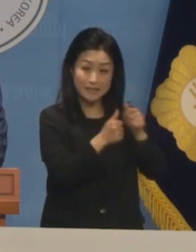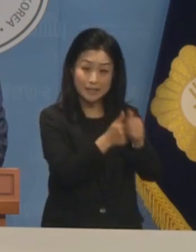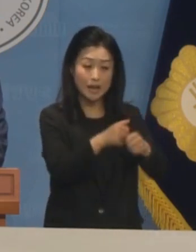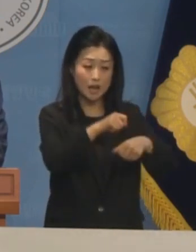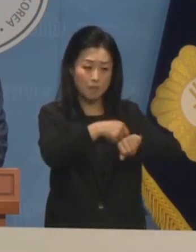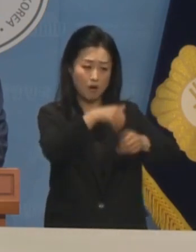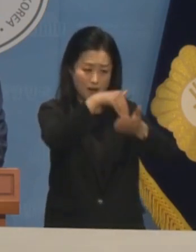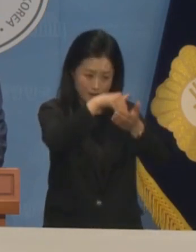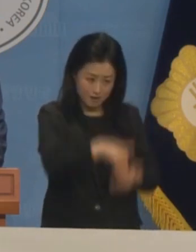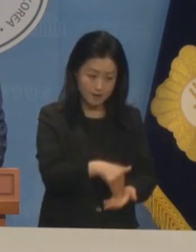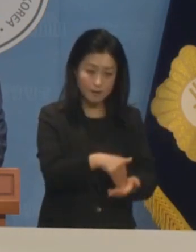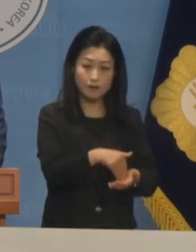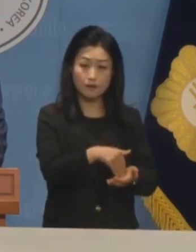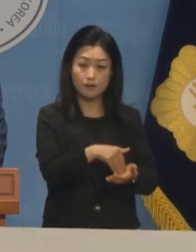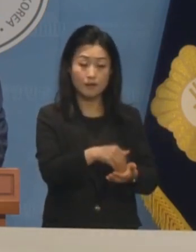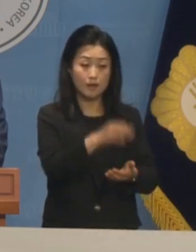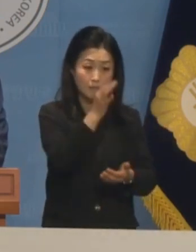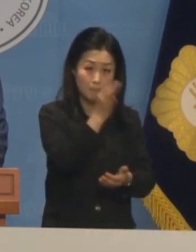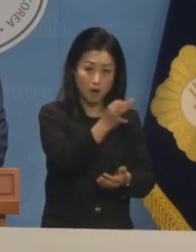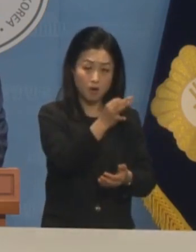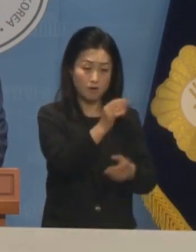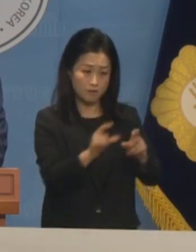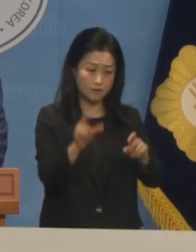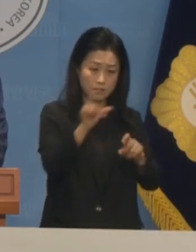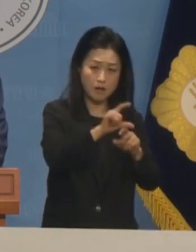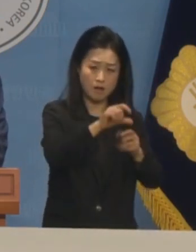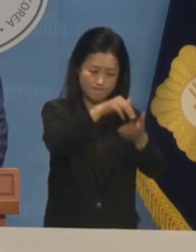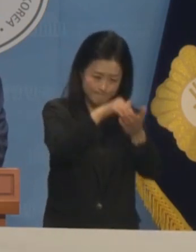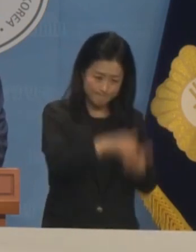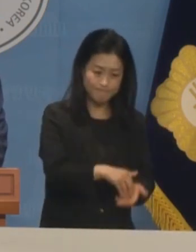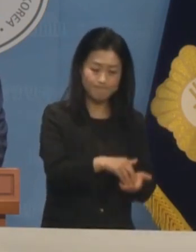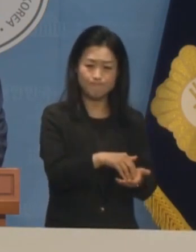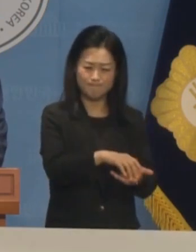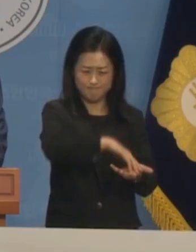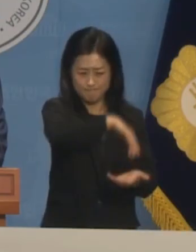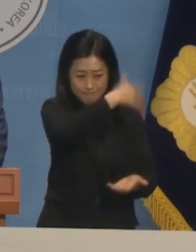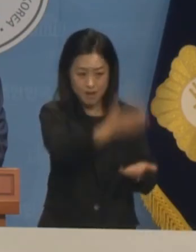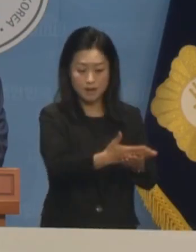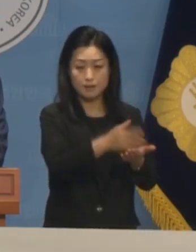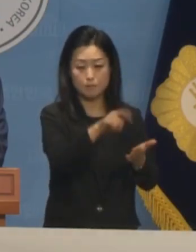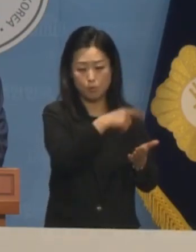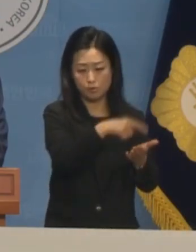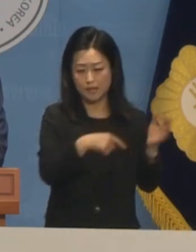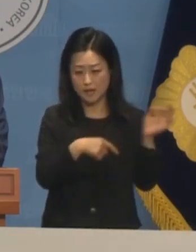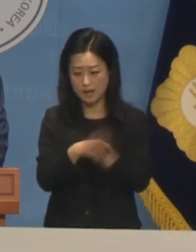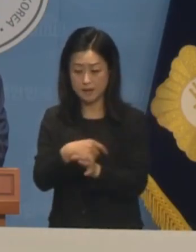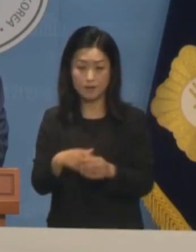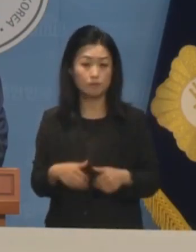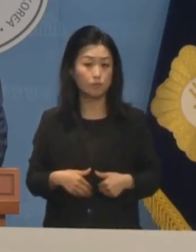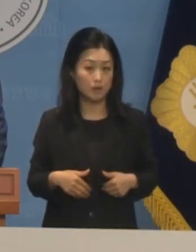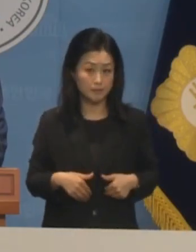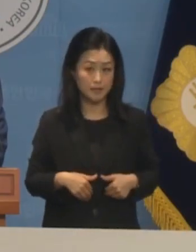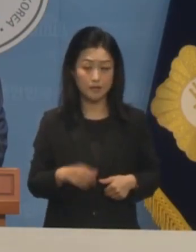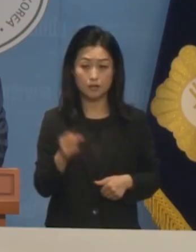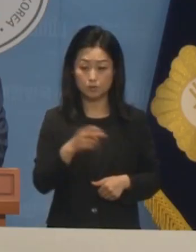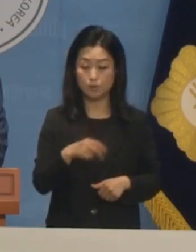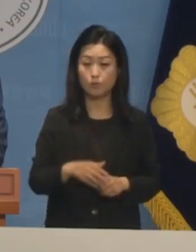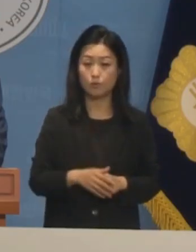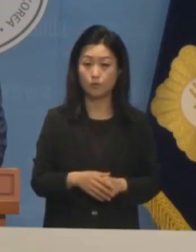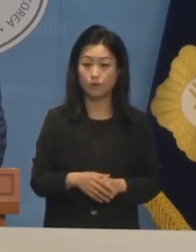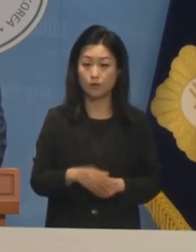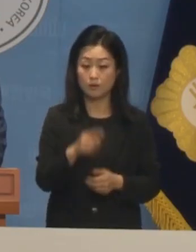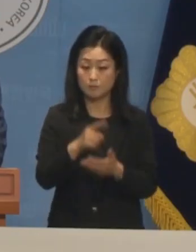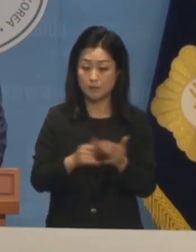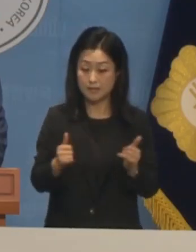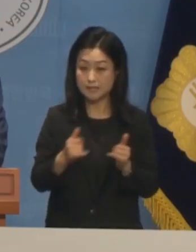있는 징벌배상과 그리고 민사소송에서 원고가 피해자가 입증할 수 있도록